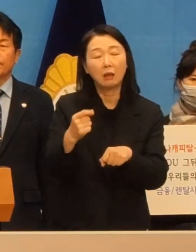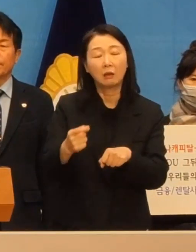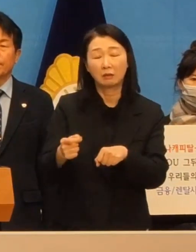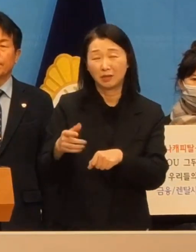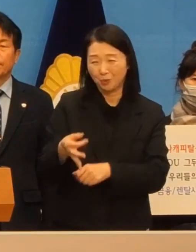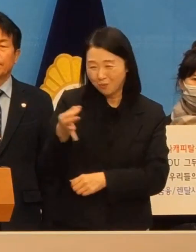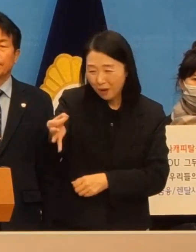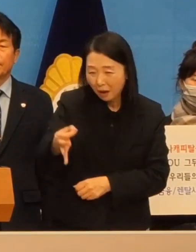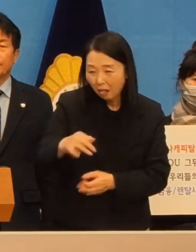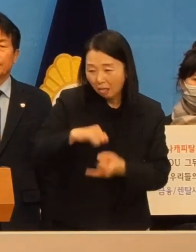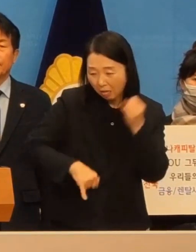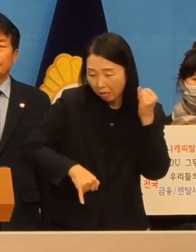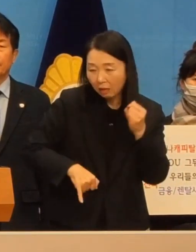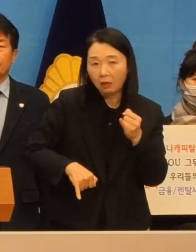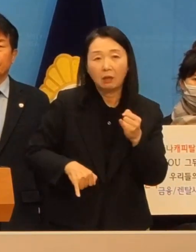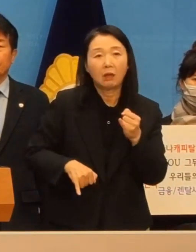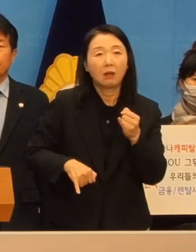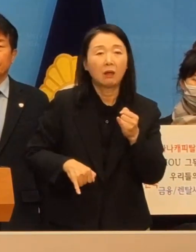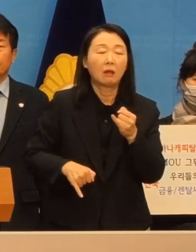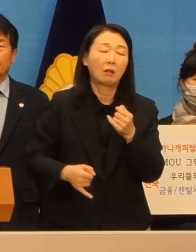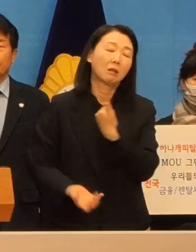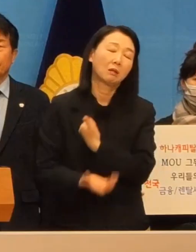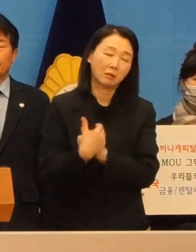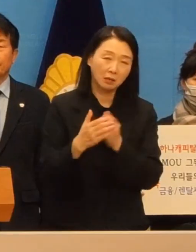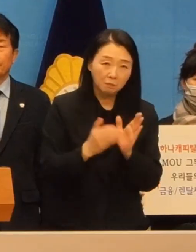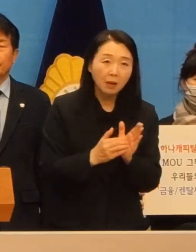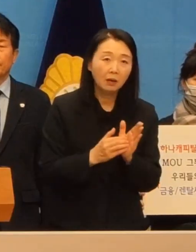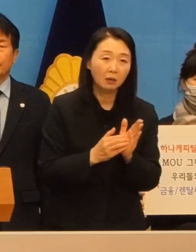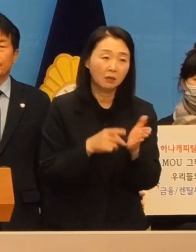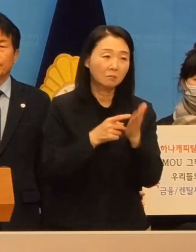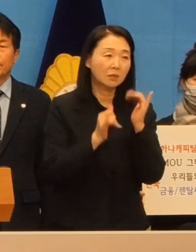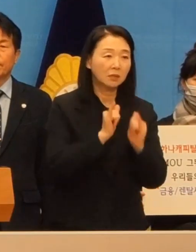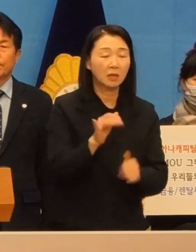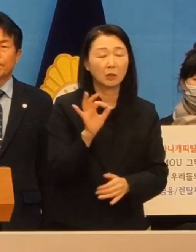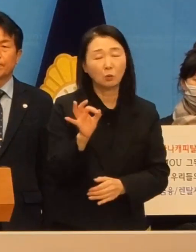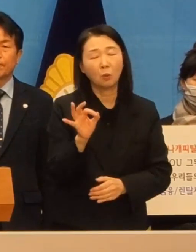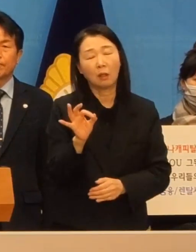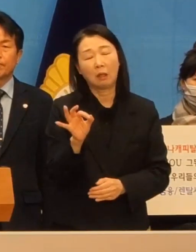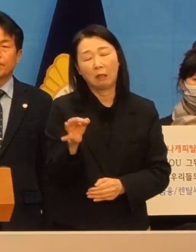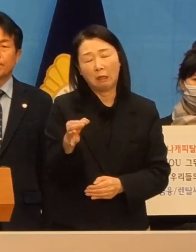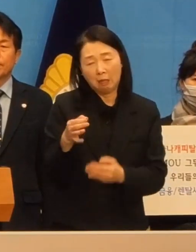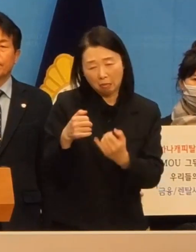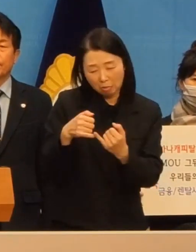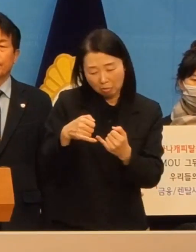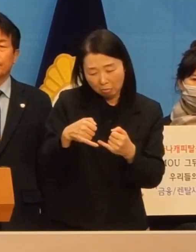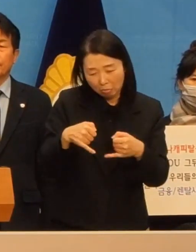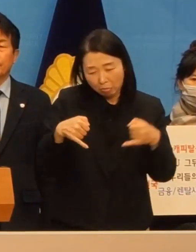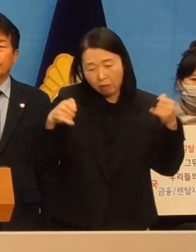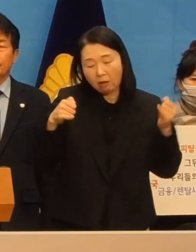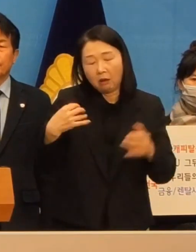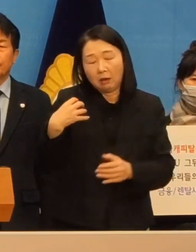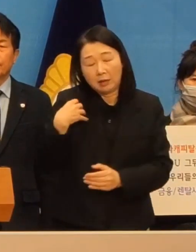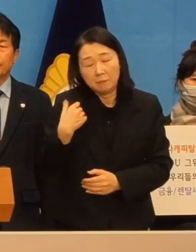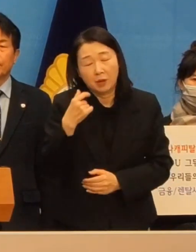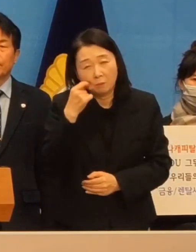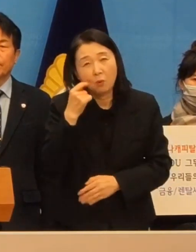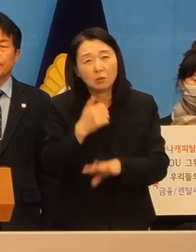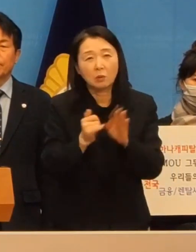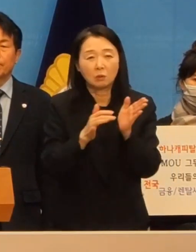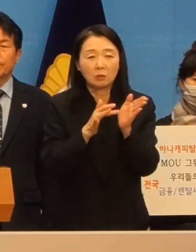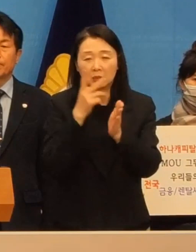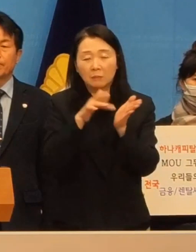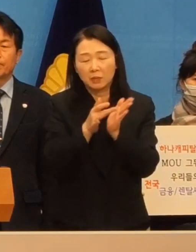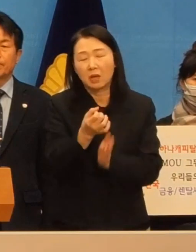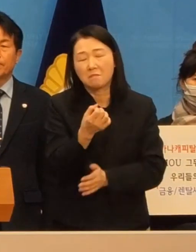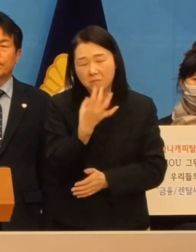불이행자로 내몰리고 있습니다. 한 피해자는 감당할 수 없는 절망 끝에 수면제를 다량 복용하고 119에 실려가